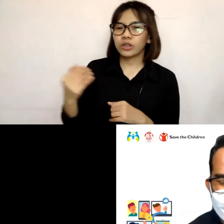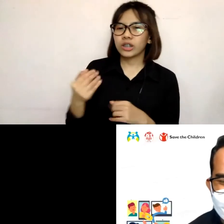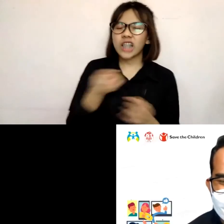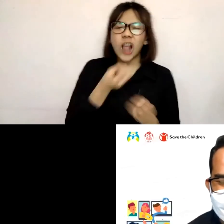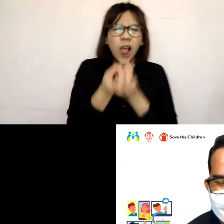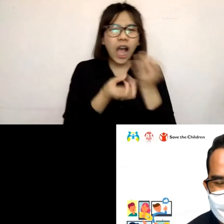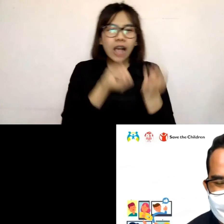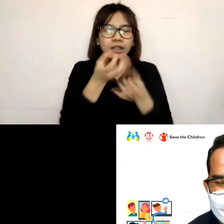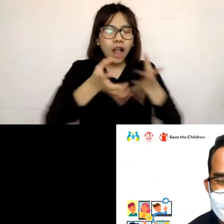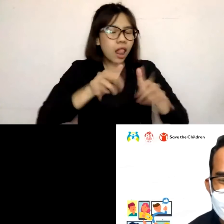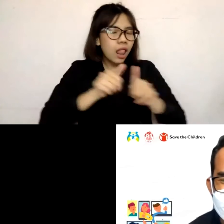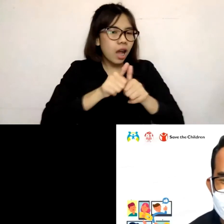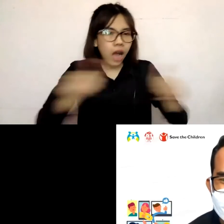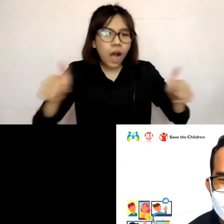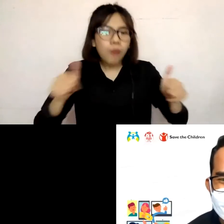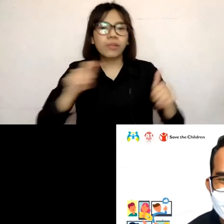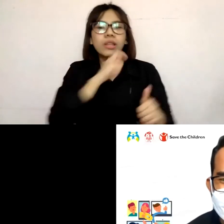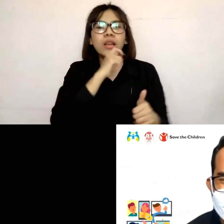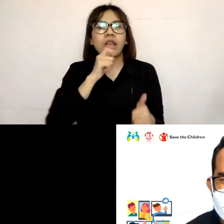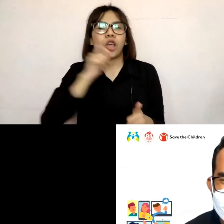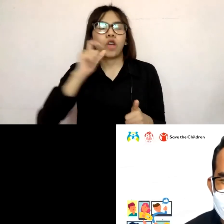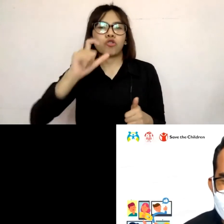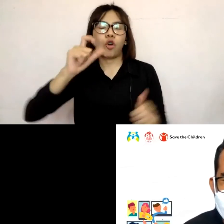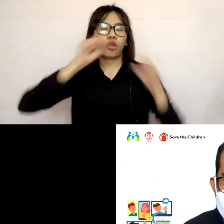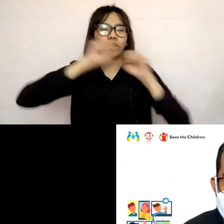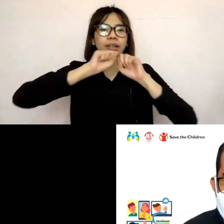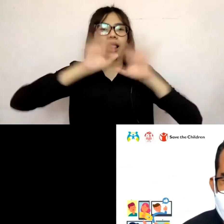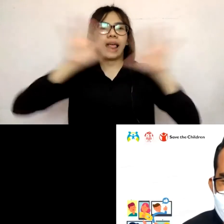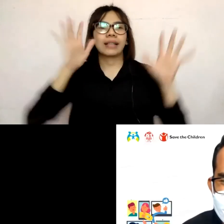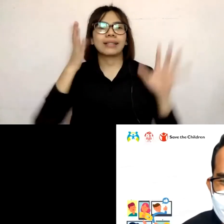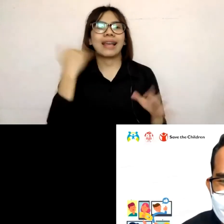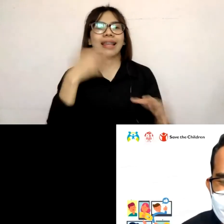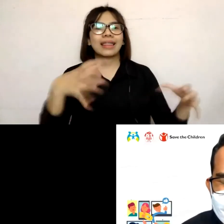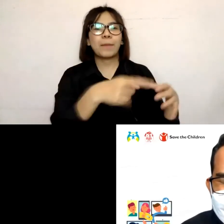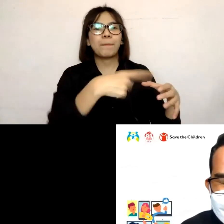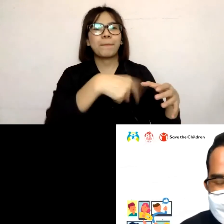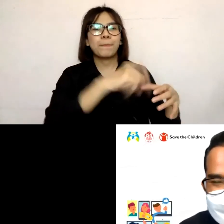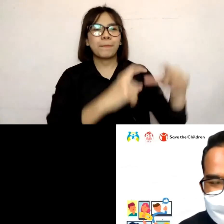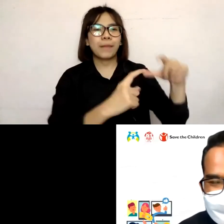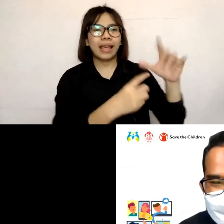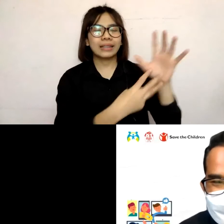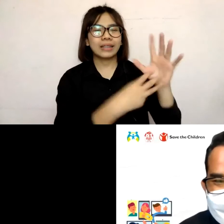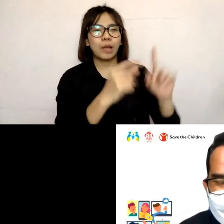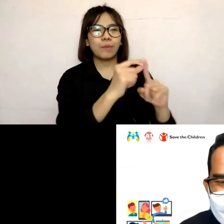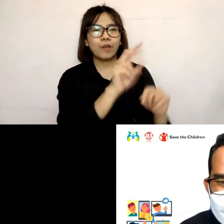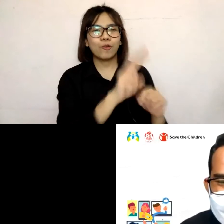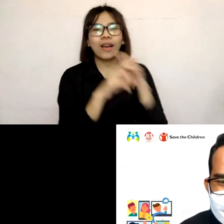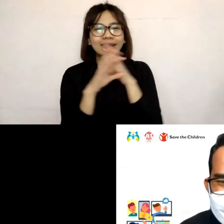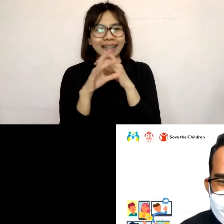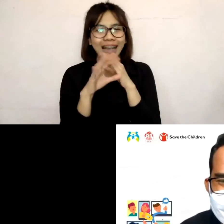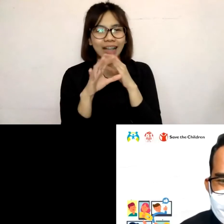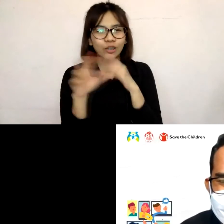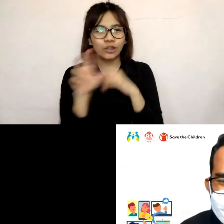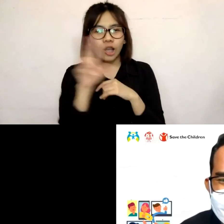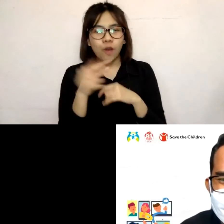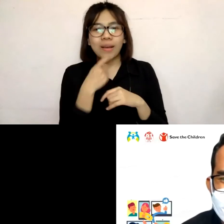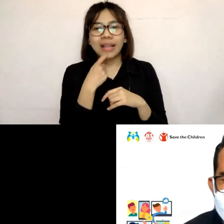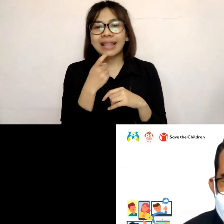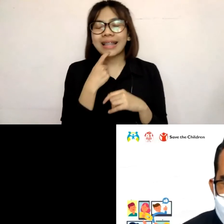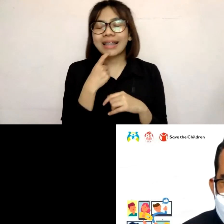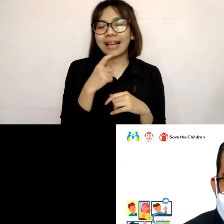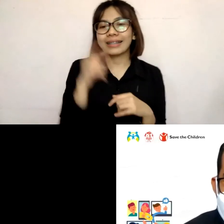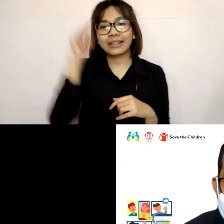itu mengarah kepada ketidaksetaraan gender. Guru tuh harus memperlakukan anaknya dengan adil sesuai sama nilai-nilai